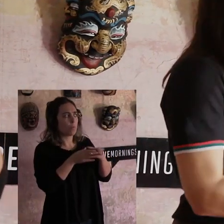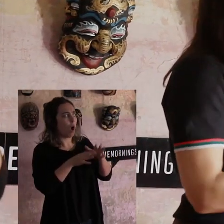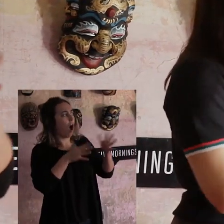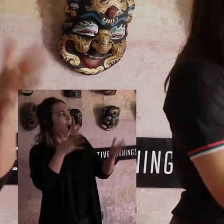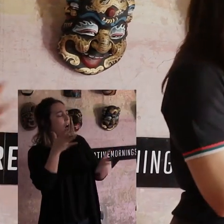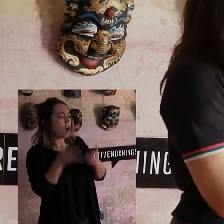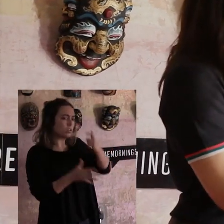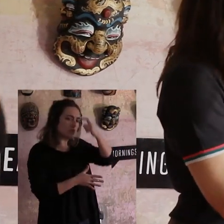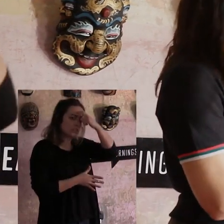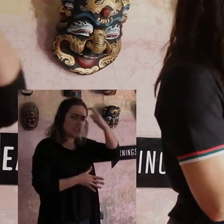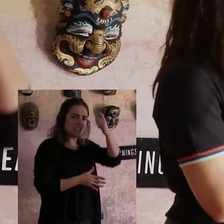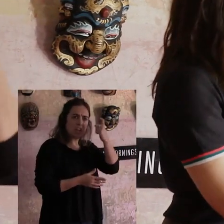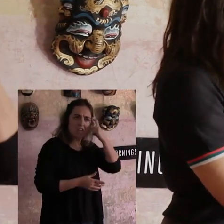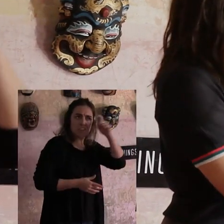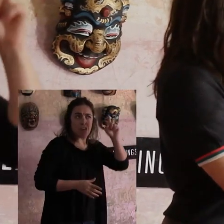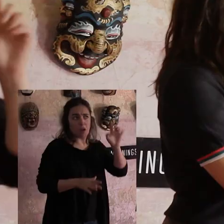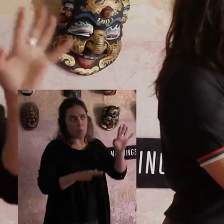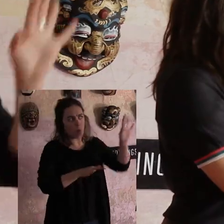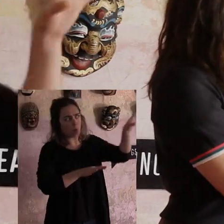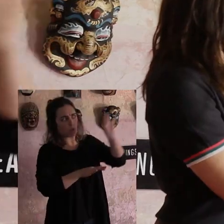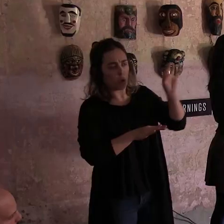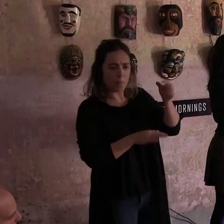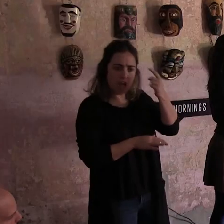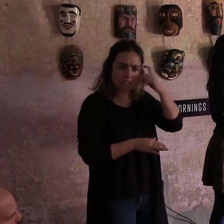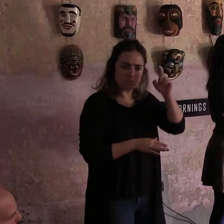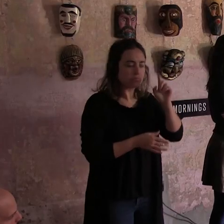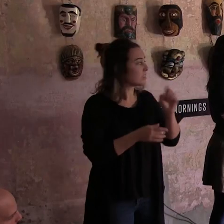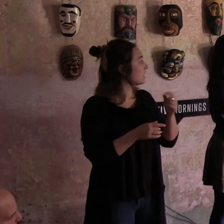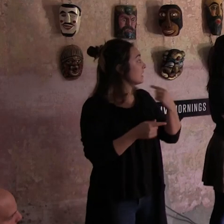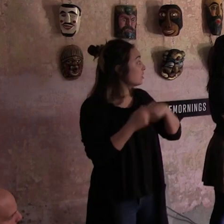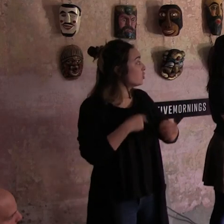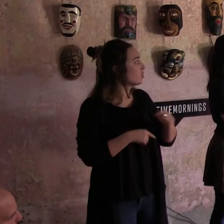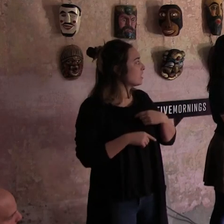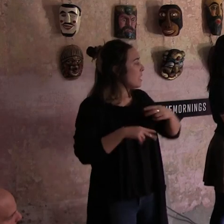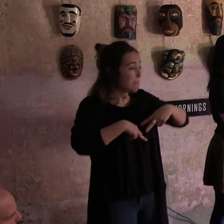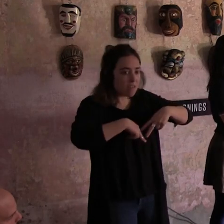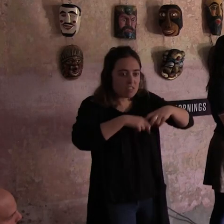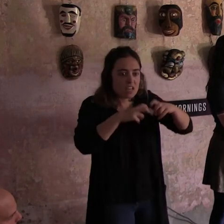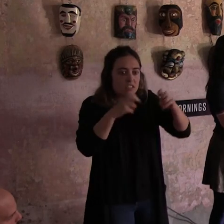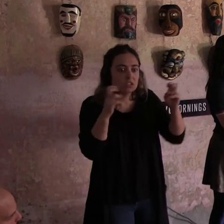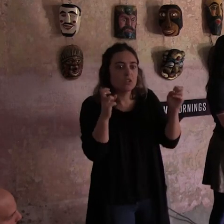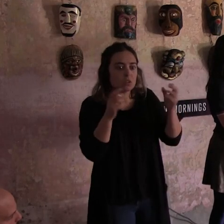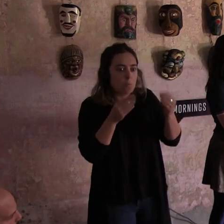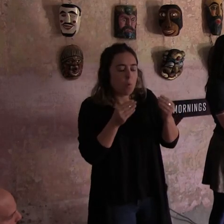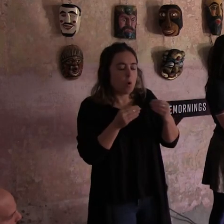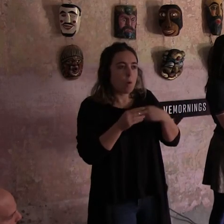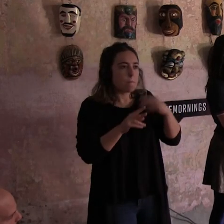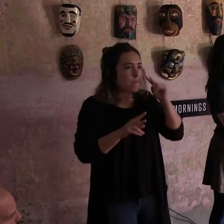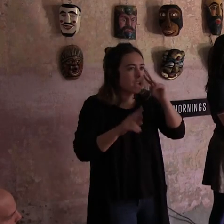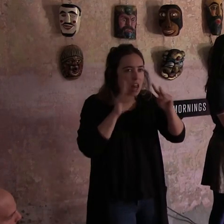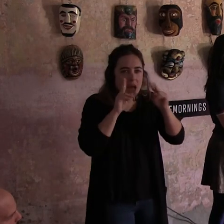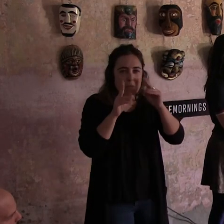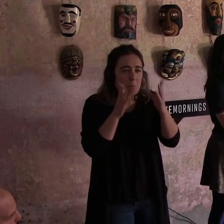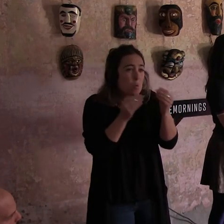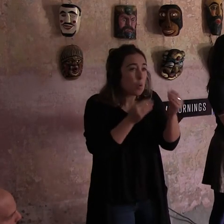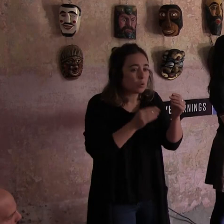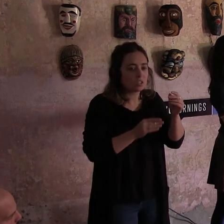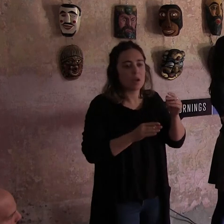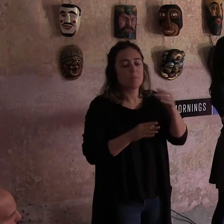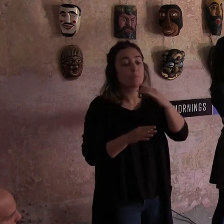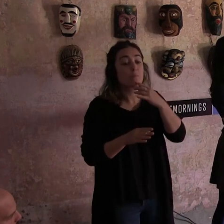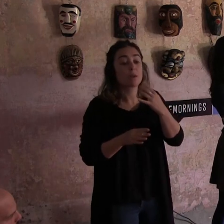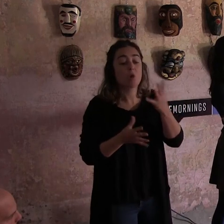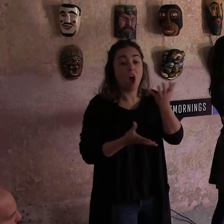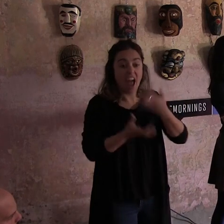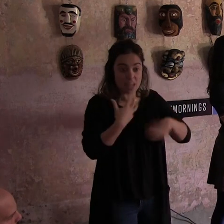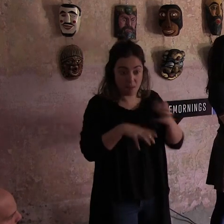mirá, van a tomar la biología! Entonces fue muy rico el trabajo de investigación, miramos miles de cortejos de alimanes.